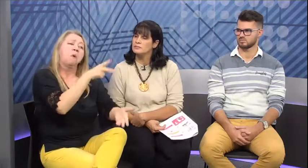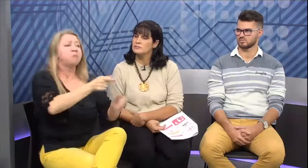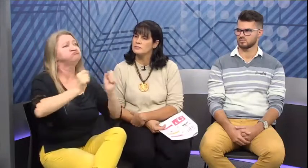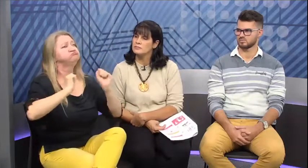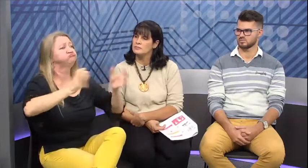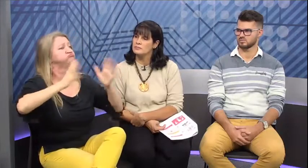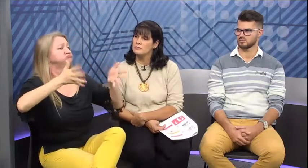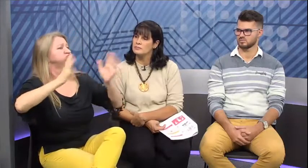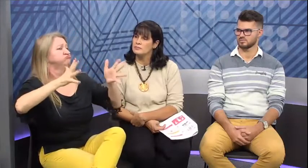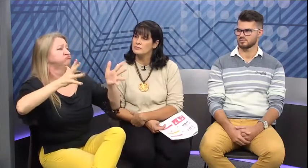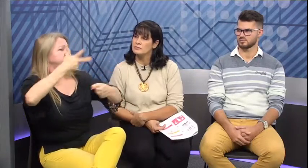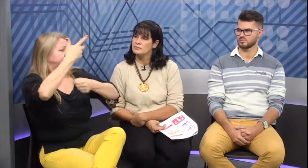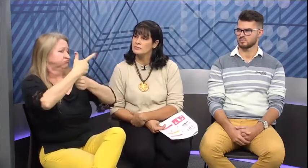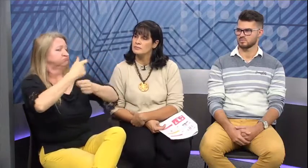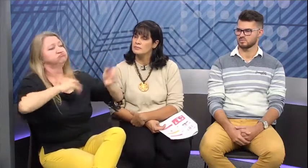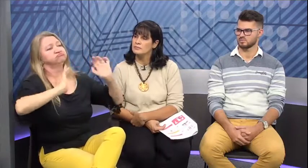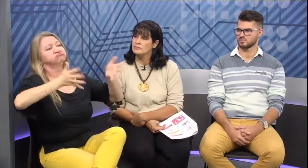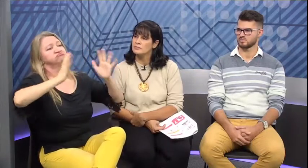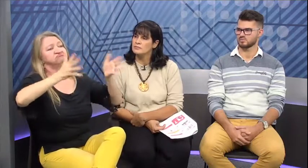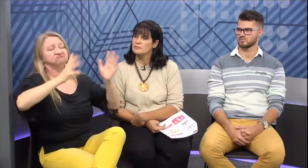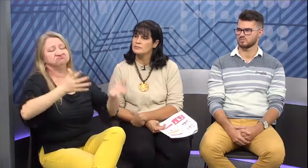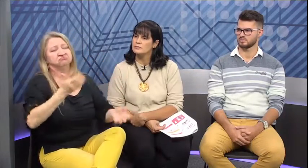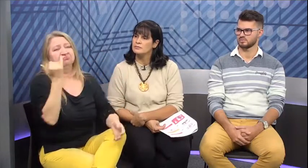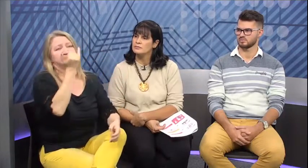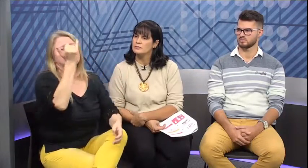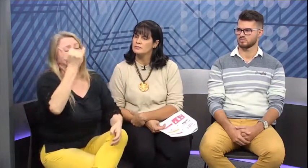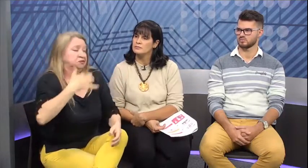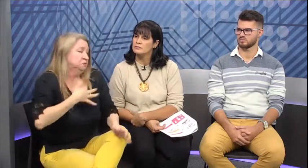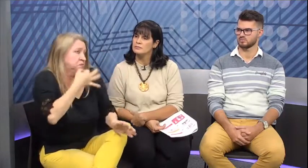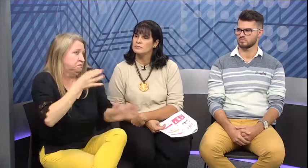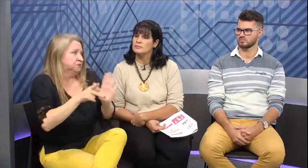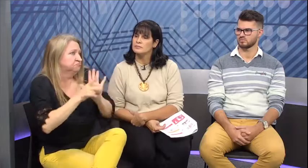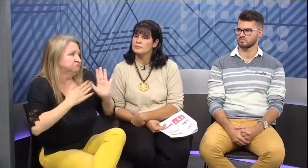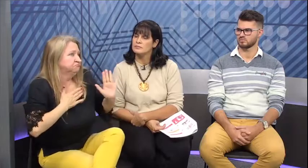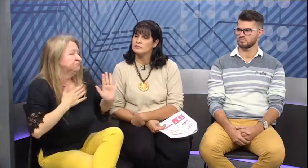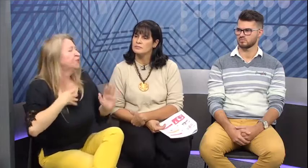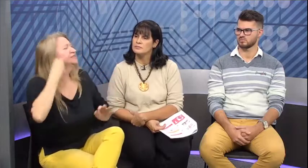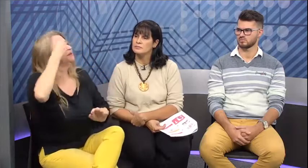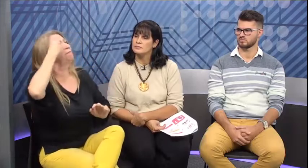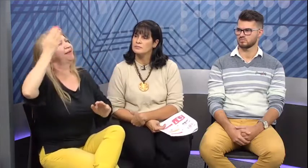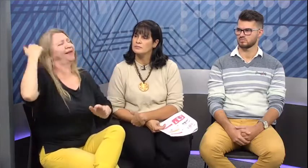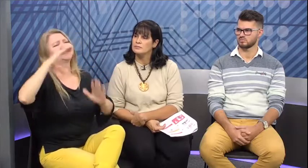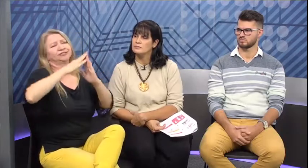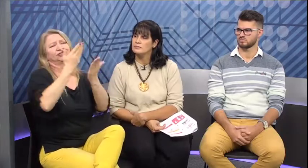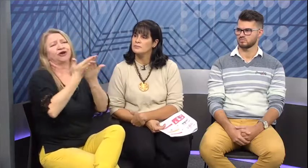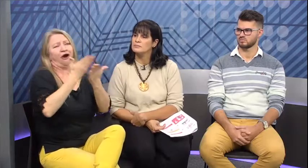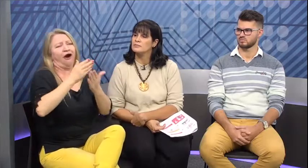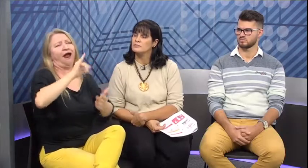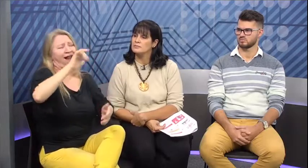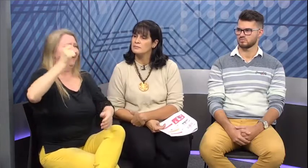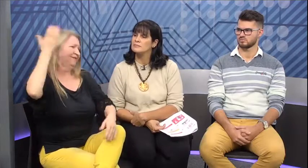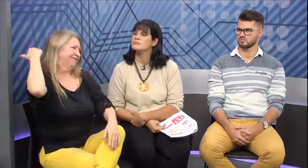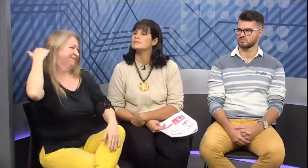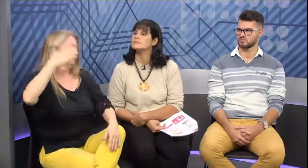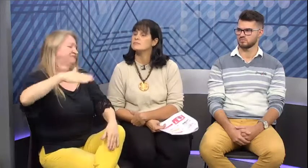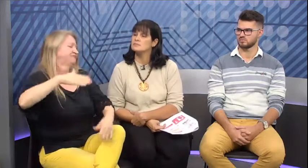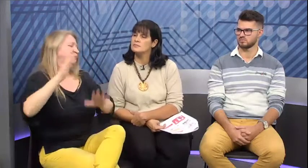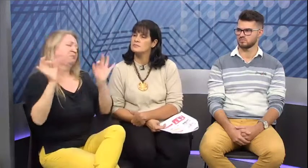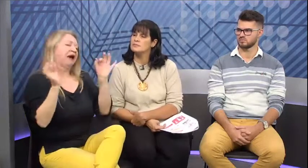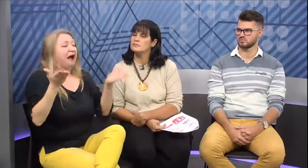buscando fazer algum registro da história, né, ou filmando, né, contar a história. Então, a minha experiência